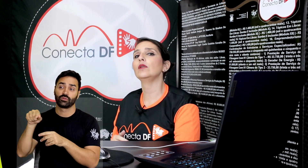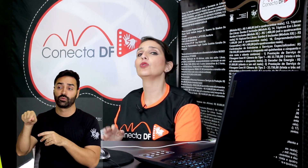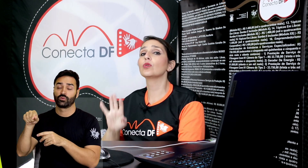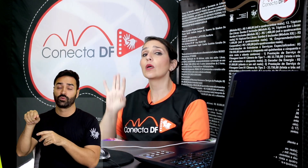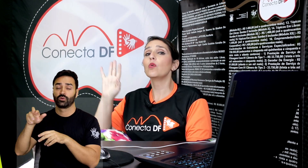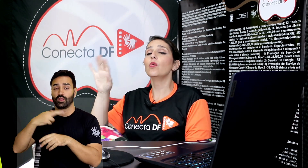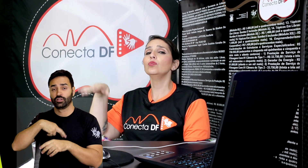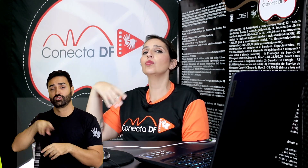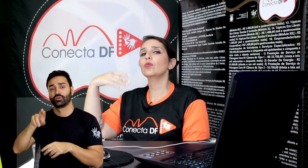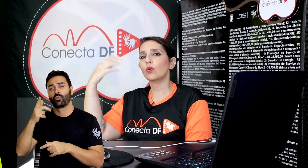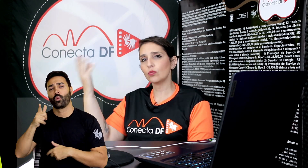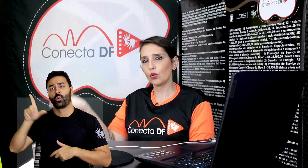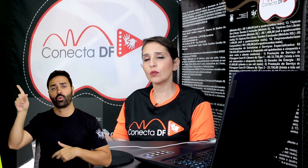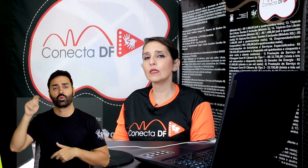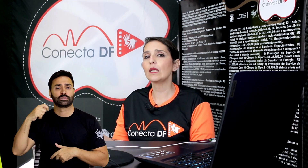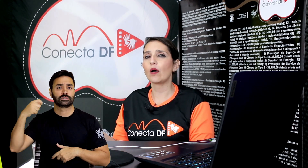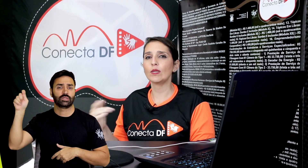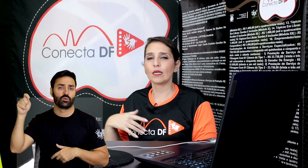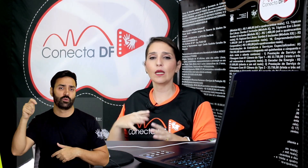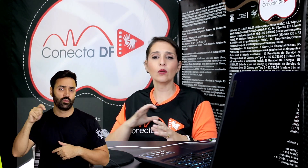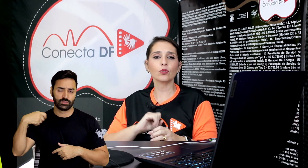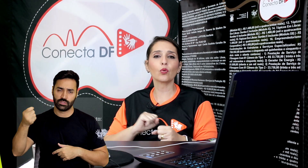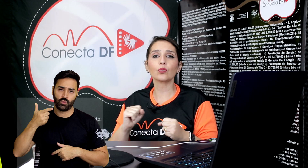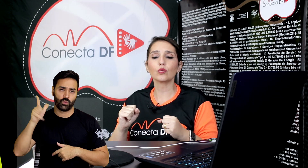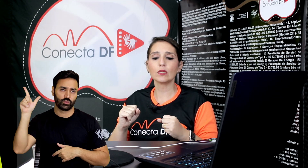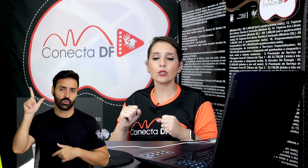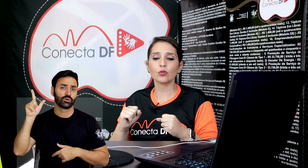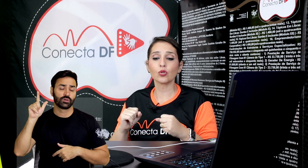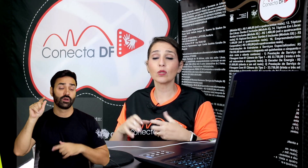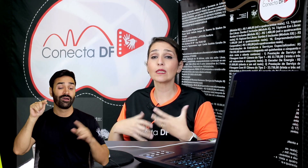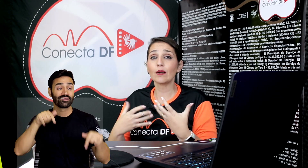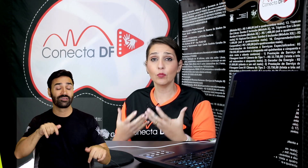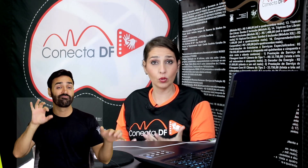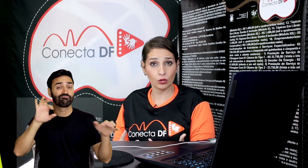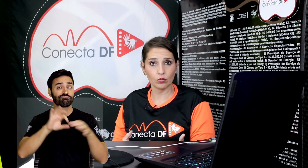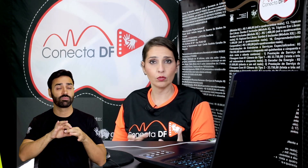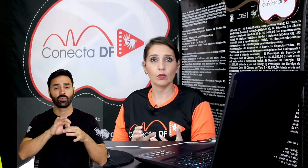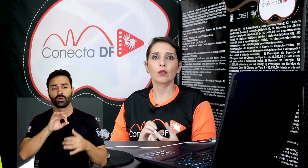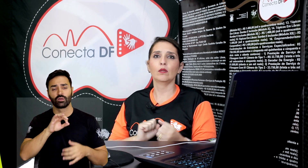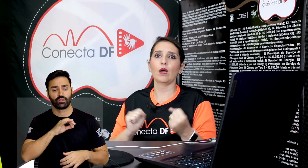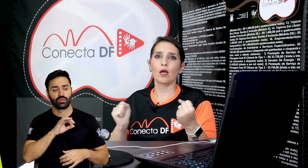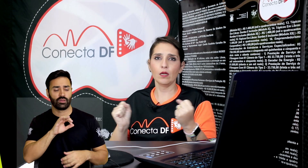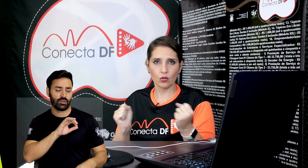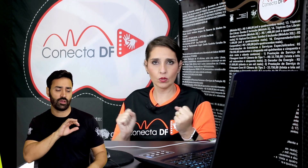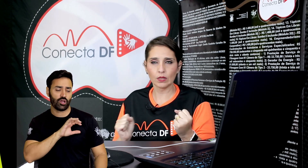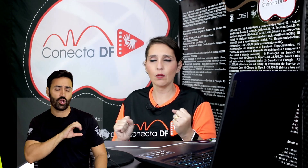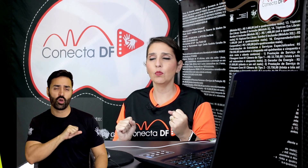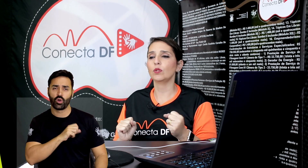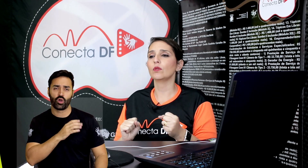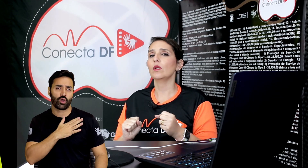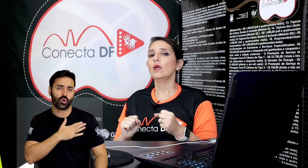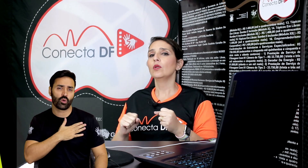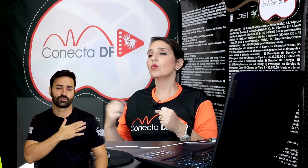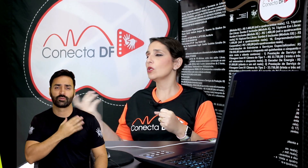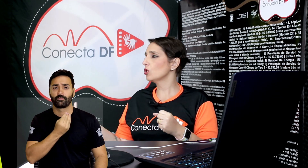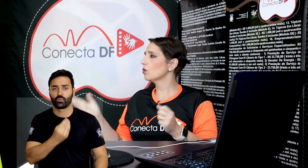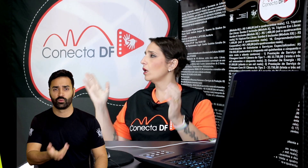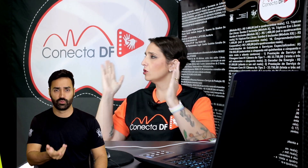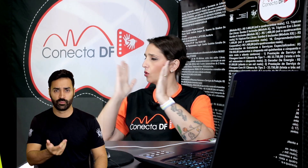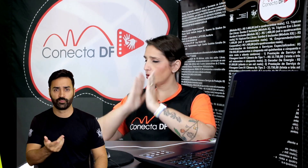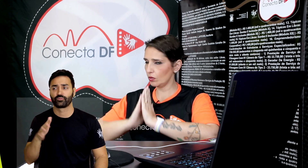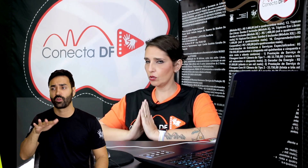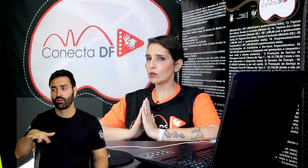contexto religioso é outro sinal. Esse aqui é no sentido de gostar muito, tá? Gostar muito. No